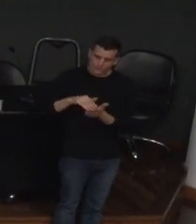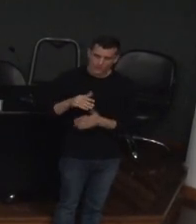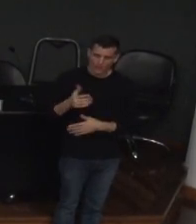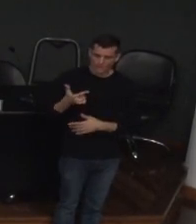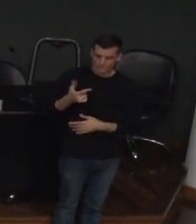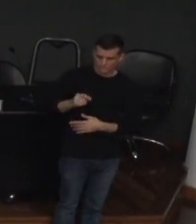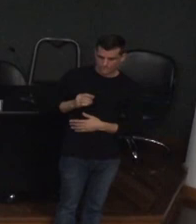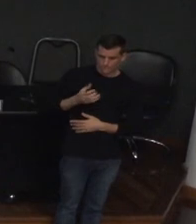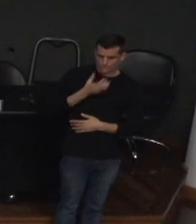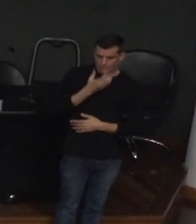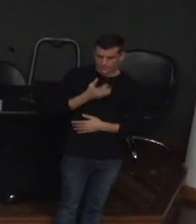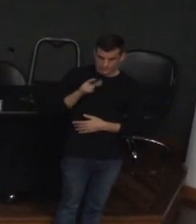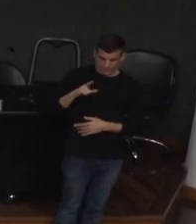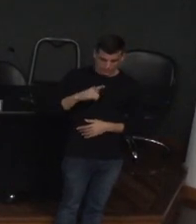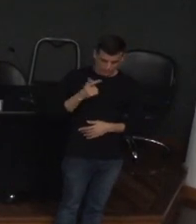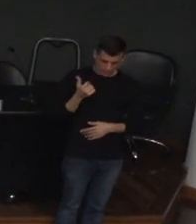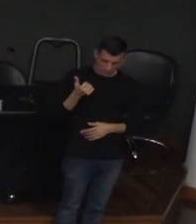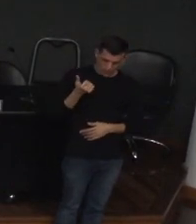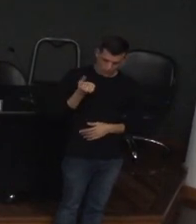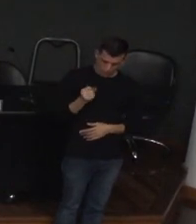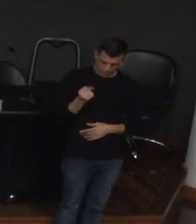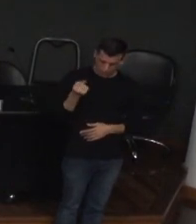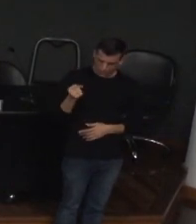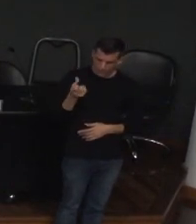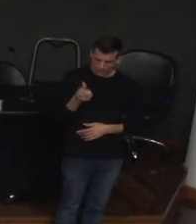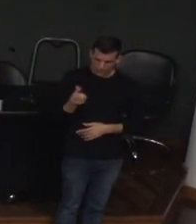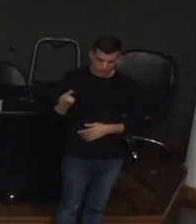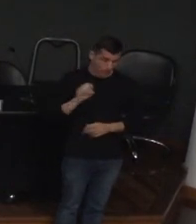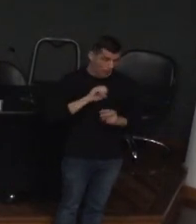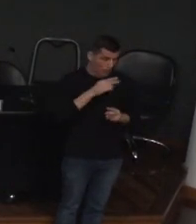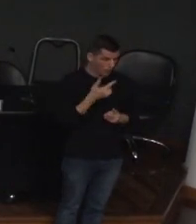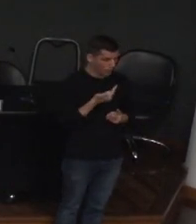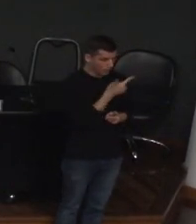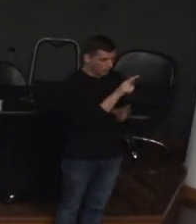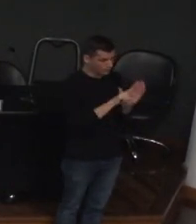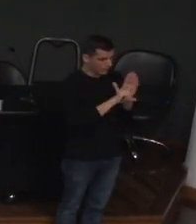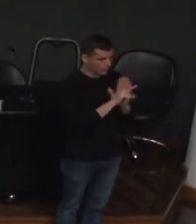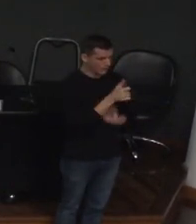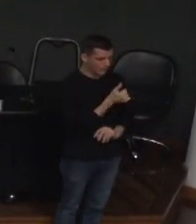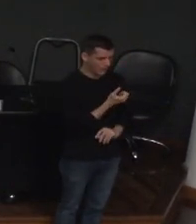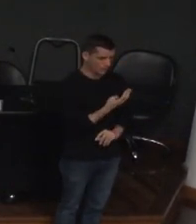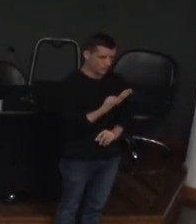na 8666, é essa lei, senão a 14133.